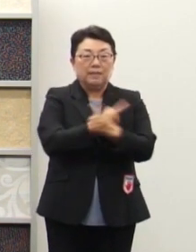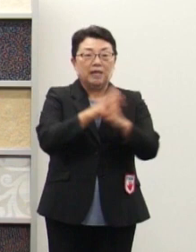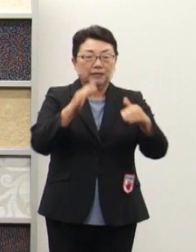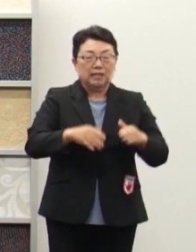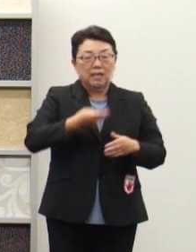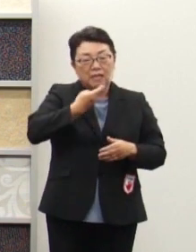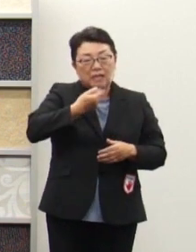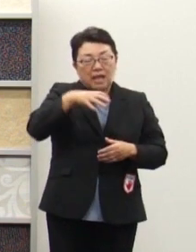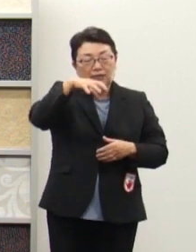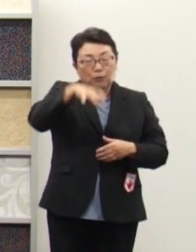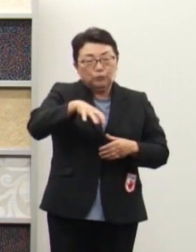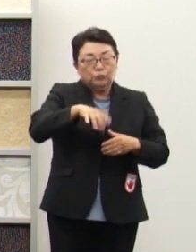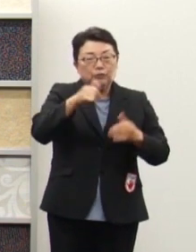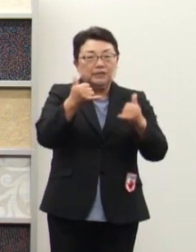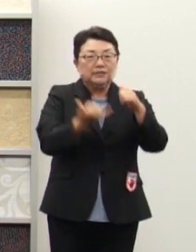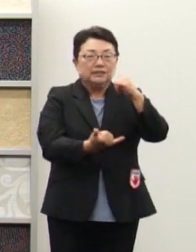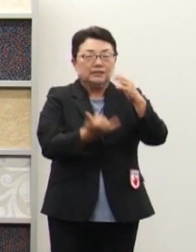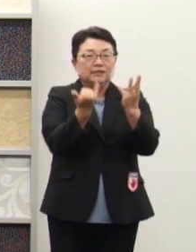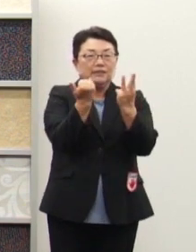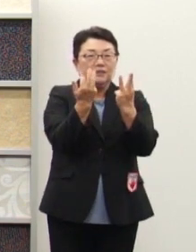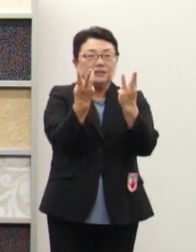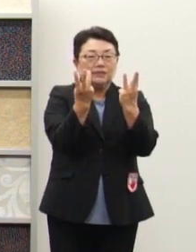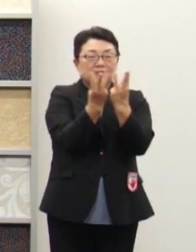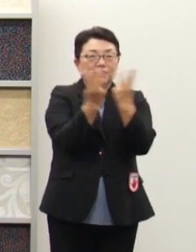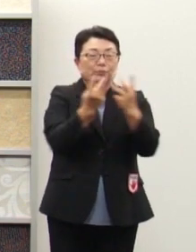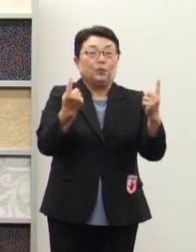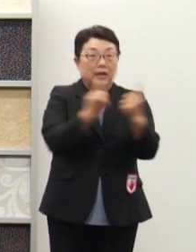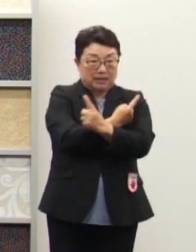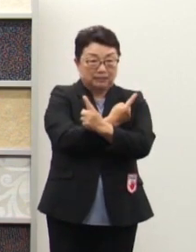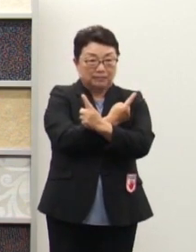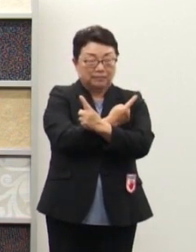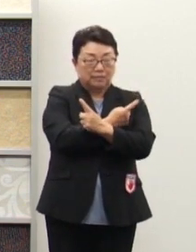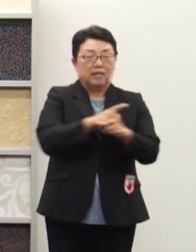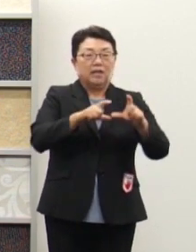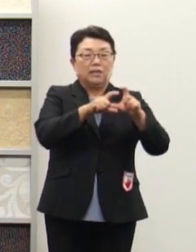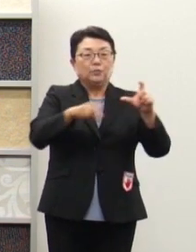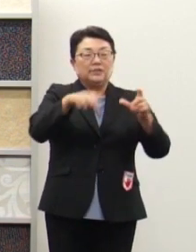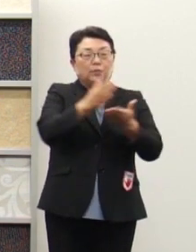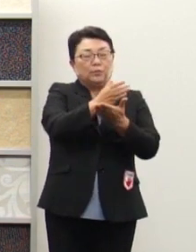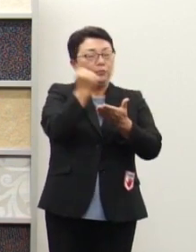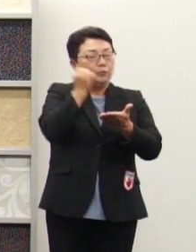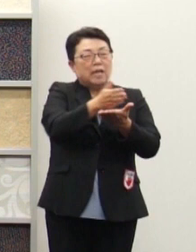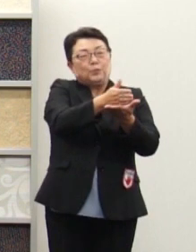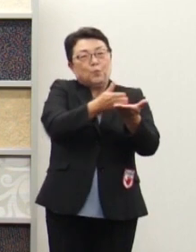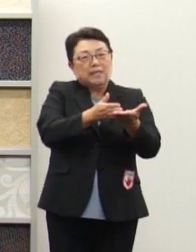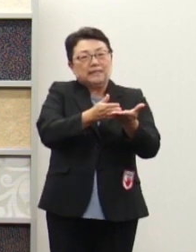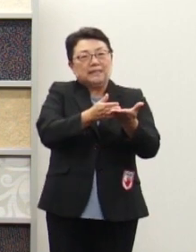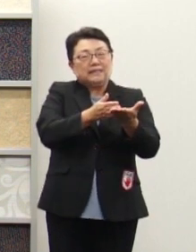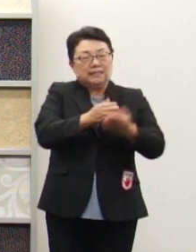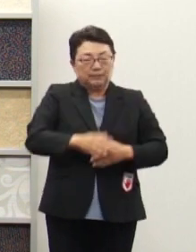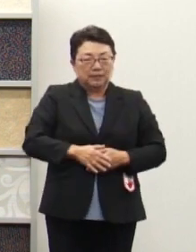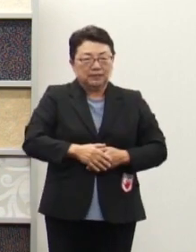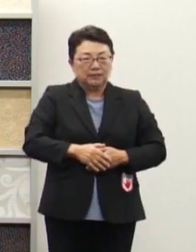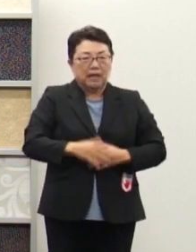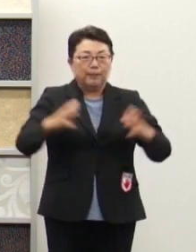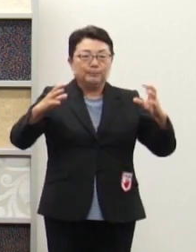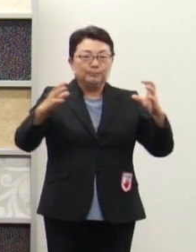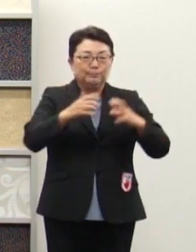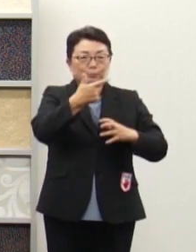解除、2点目はグリーンゾーン宿泊割の再開、3点目は無人でお助けキャンペーン